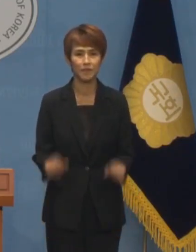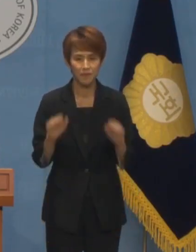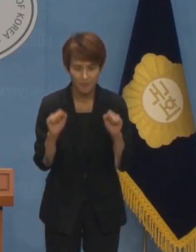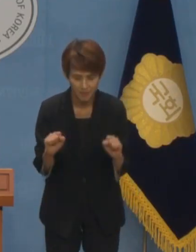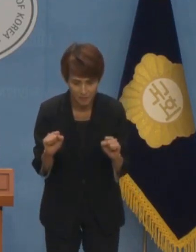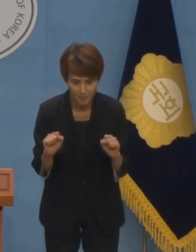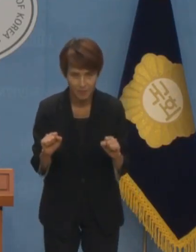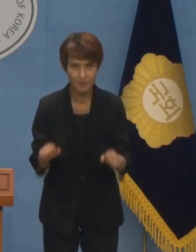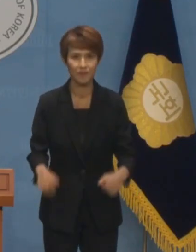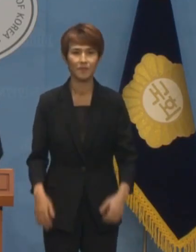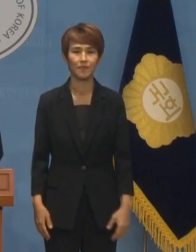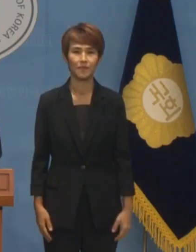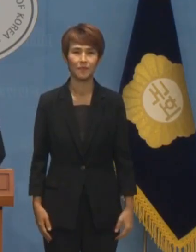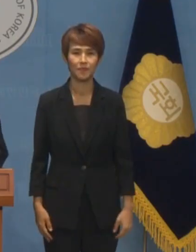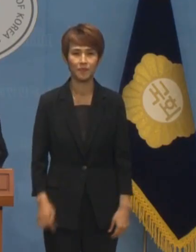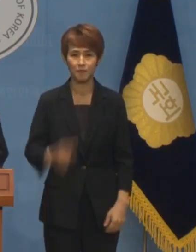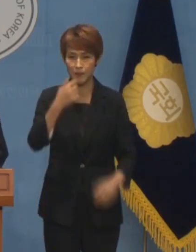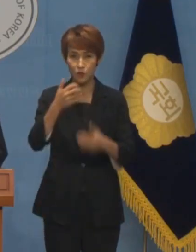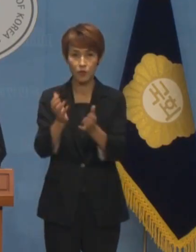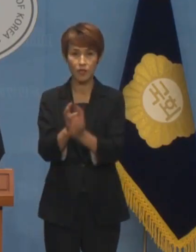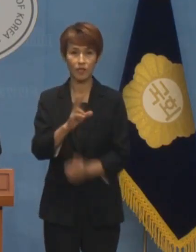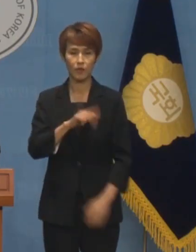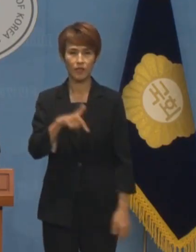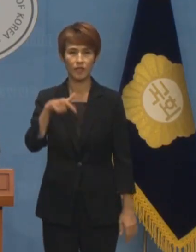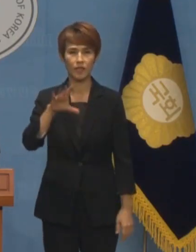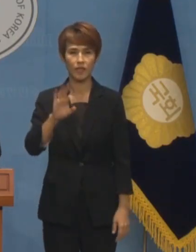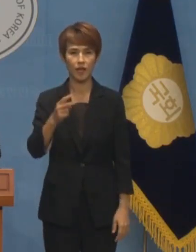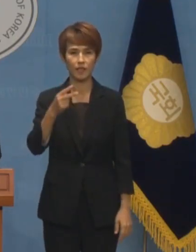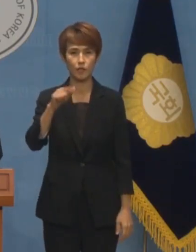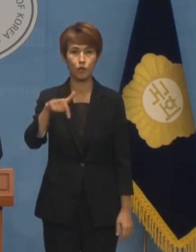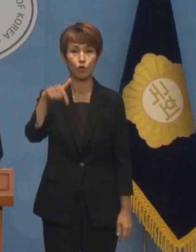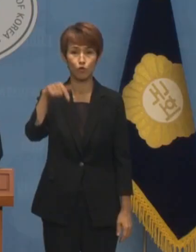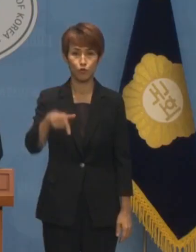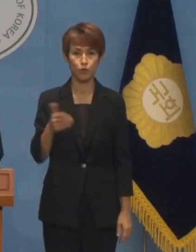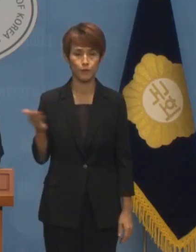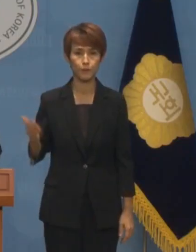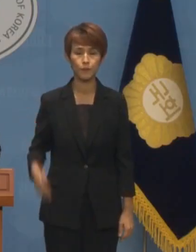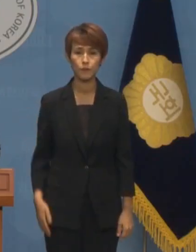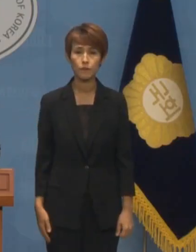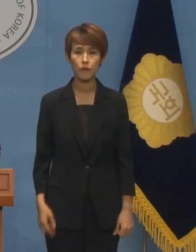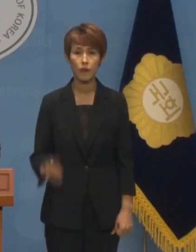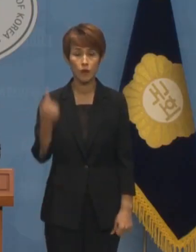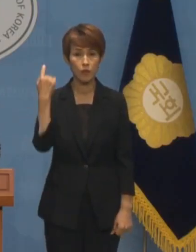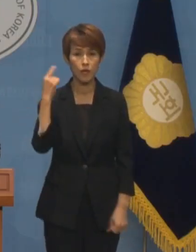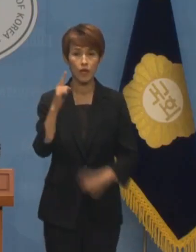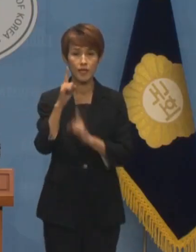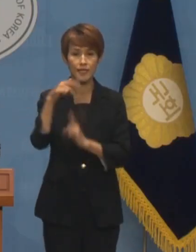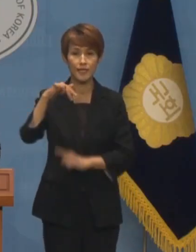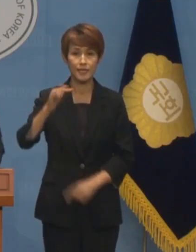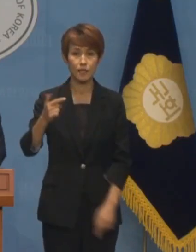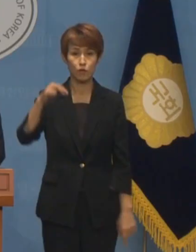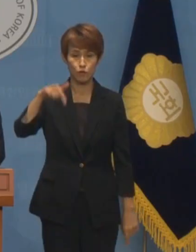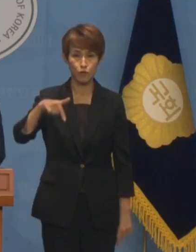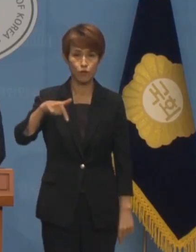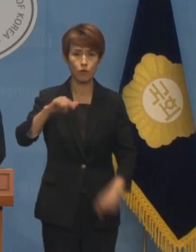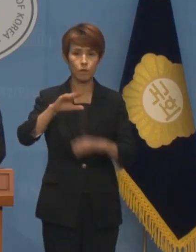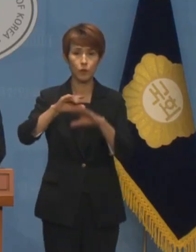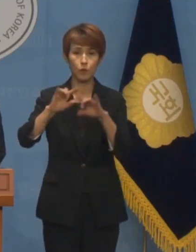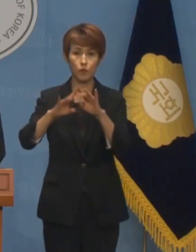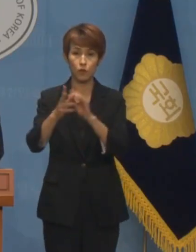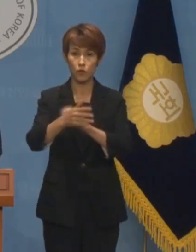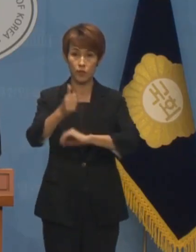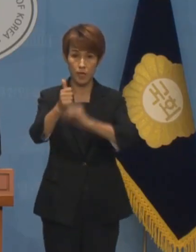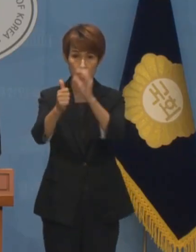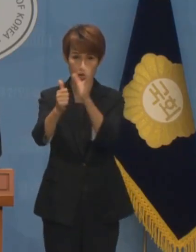인사드리겠습니다. 더불어민주당 소속 국회의원 강두구입니다. 어제 이준숙